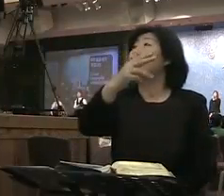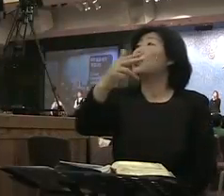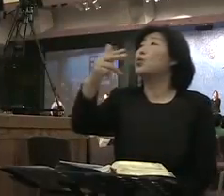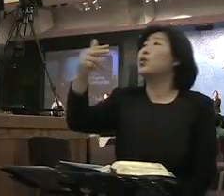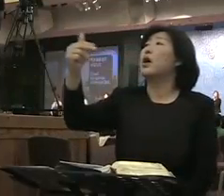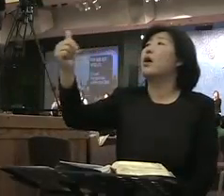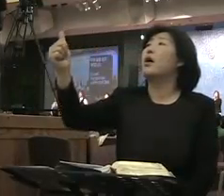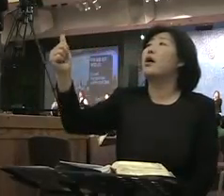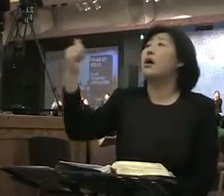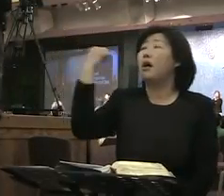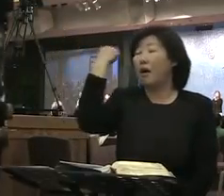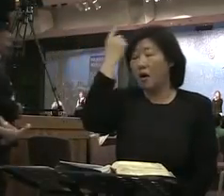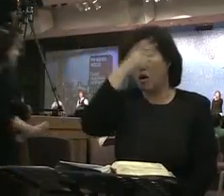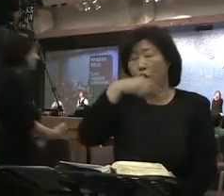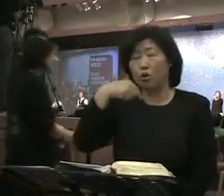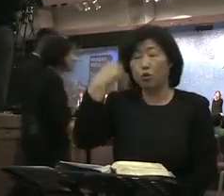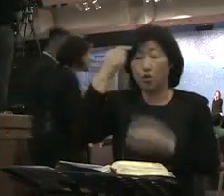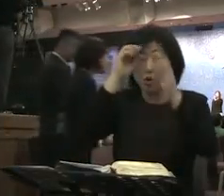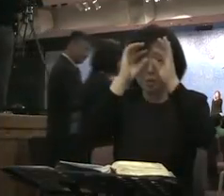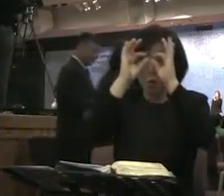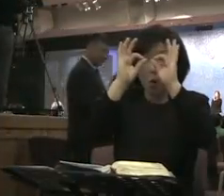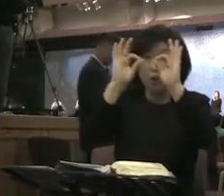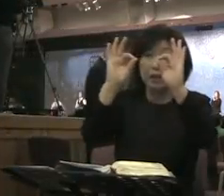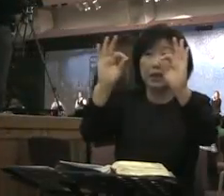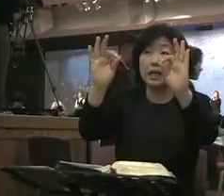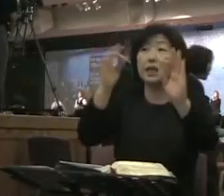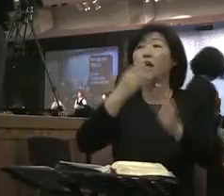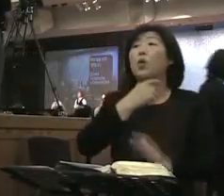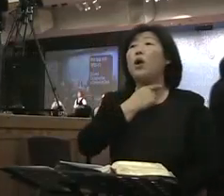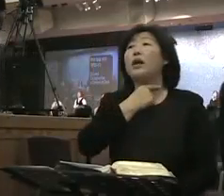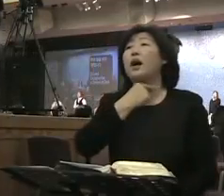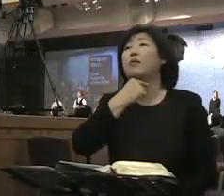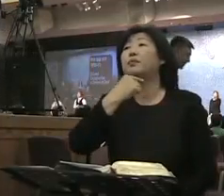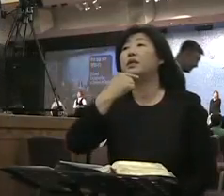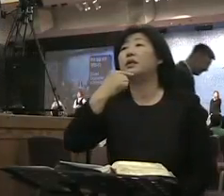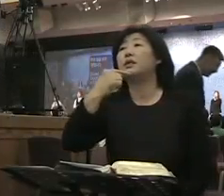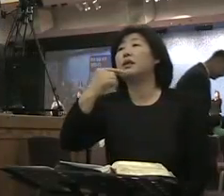도움이시니 주의 얼굴 보기